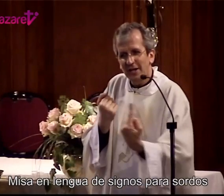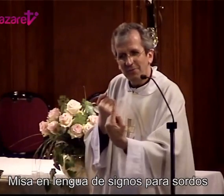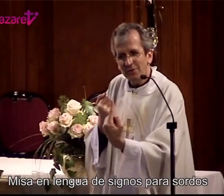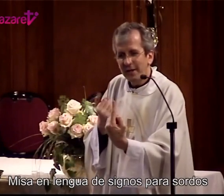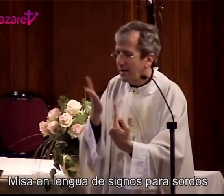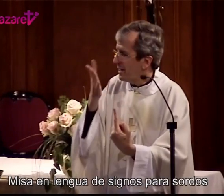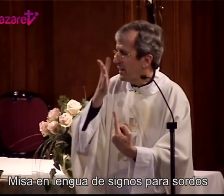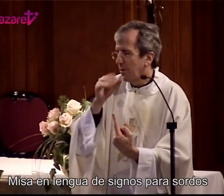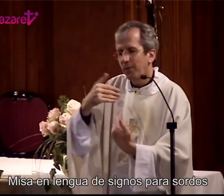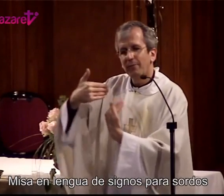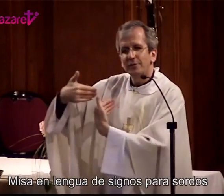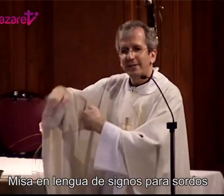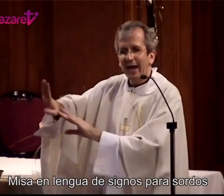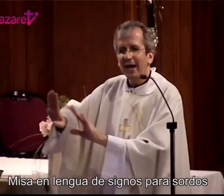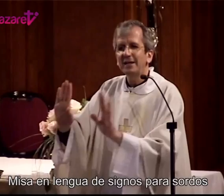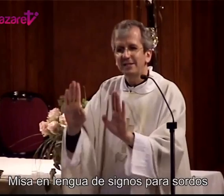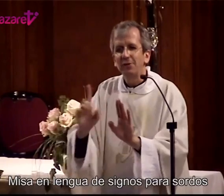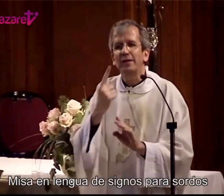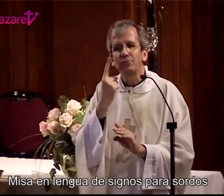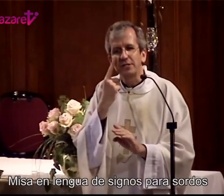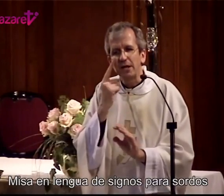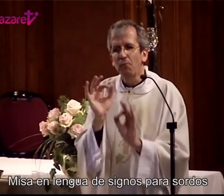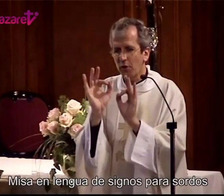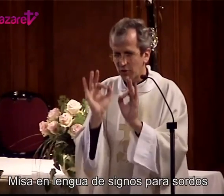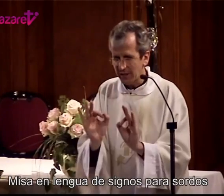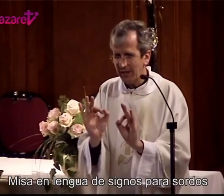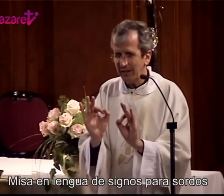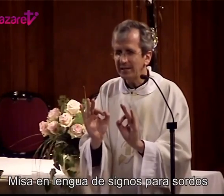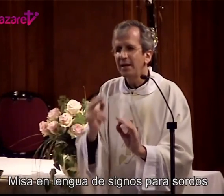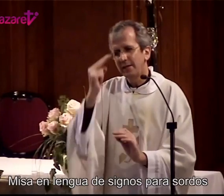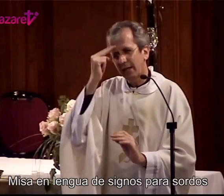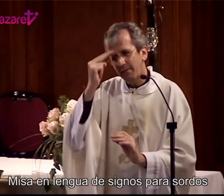tenemos y que no podemos dejar, sino que tenemos que ser muy conscientes de que debemos